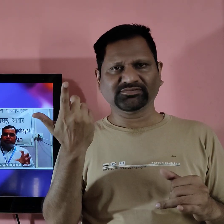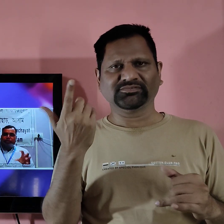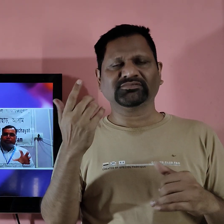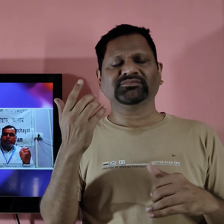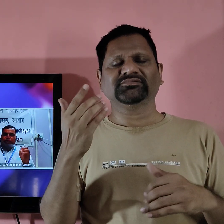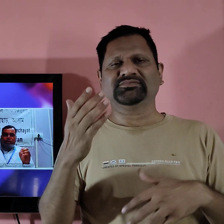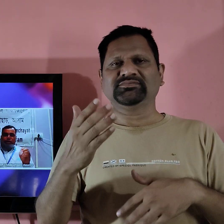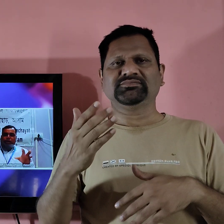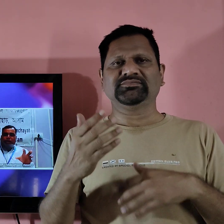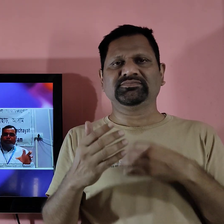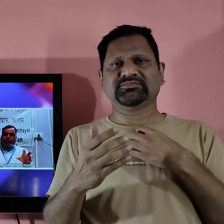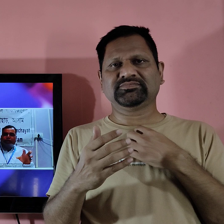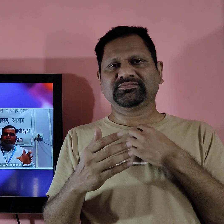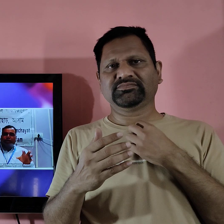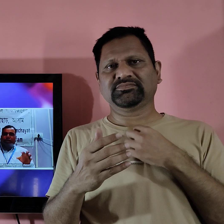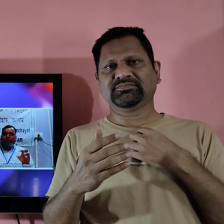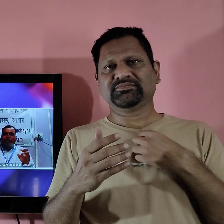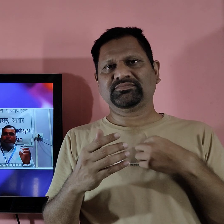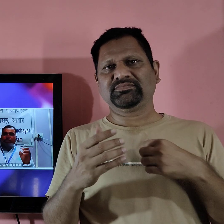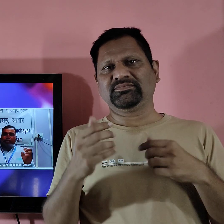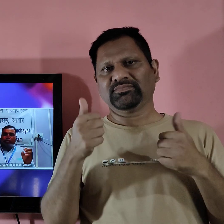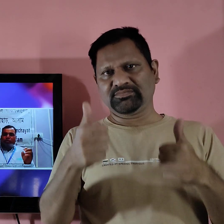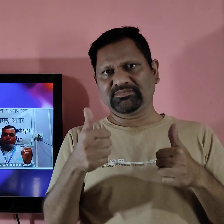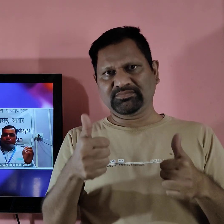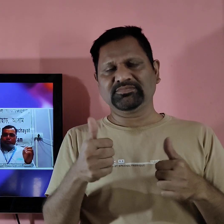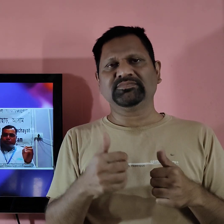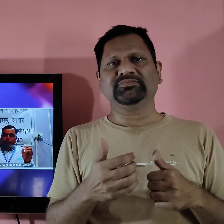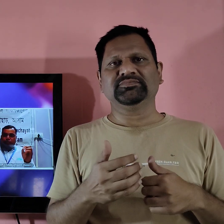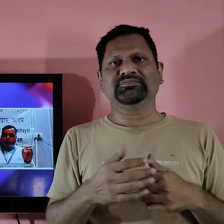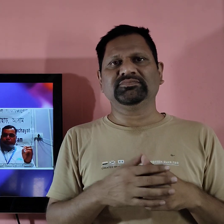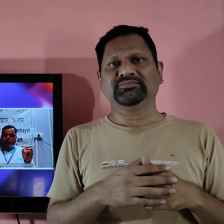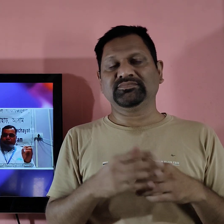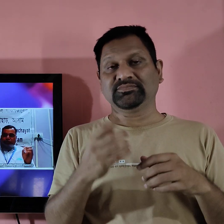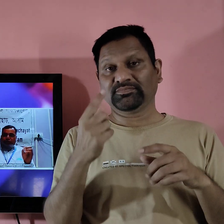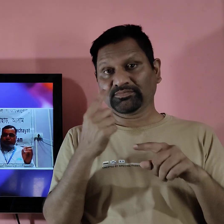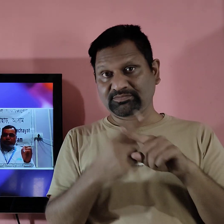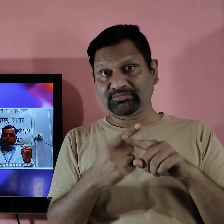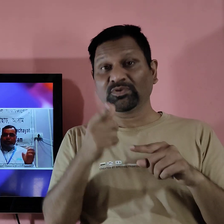अच्छा लोग सहारा करना पड़ेगा। और